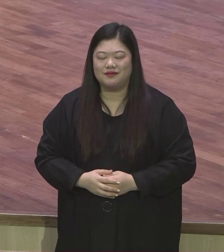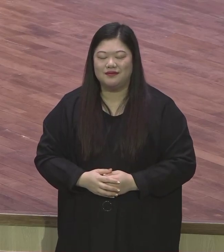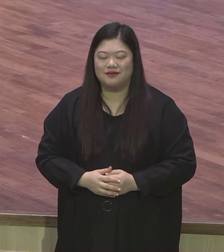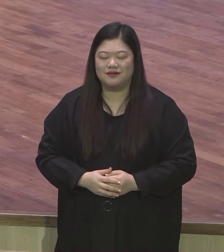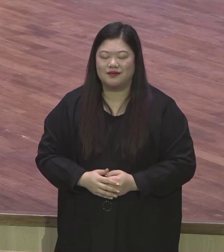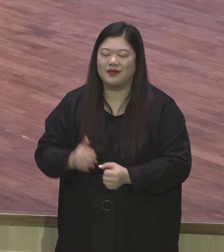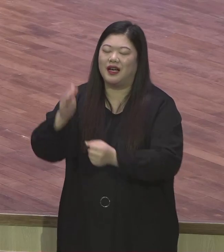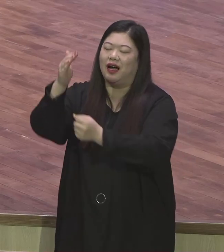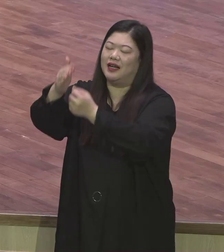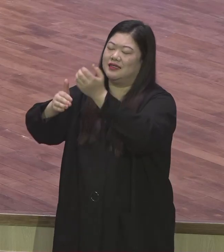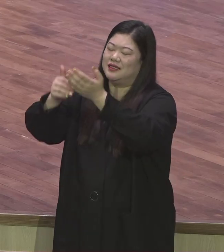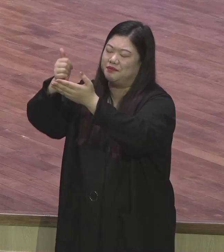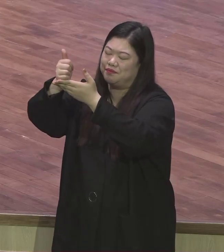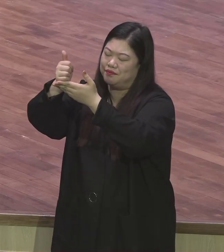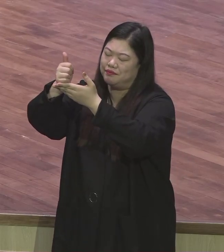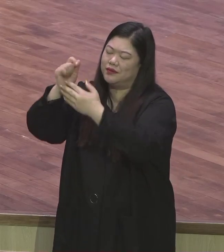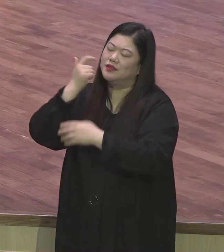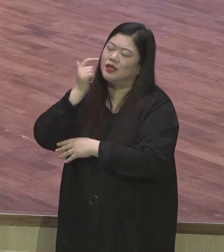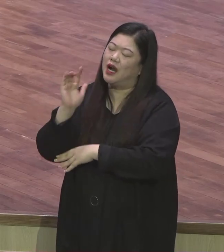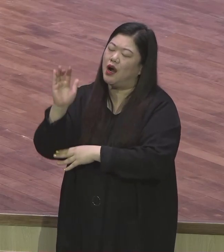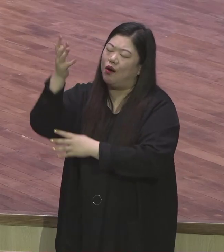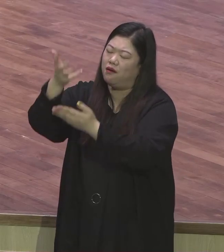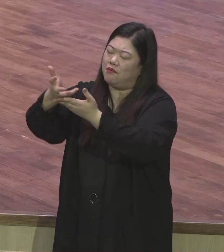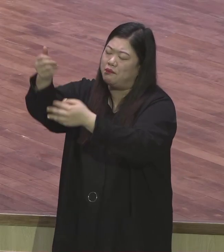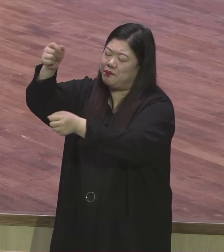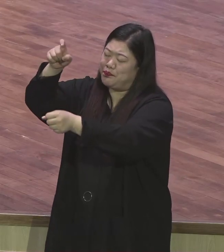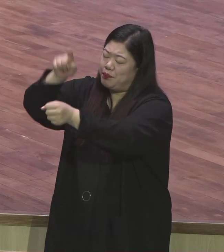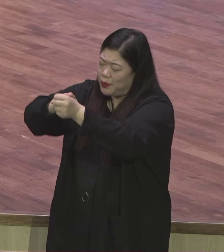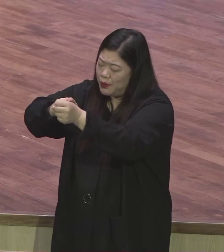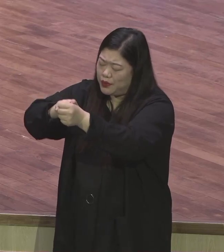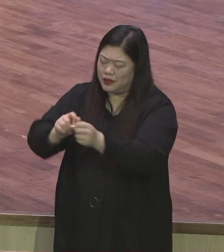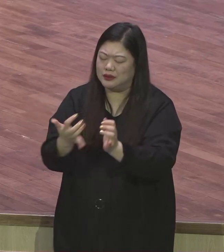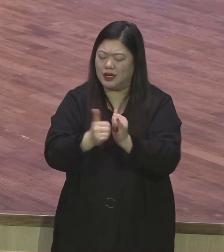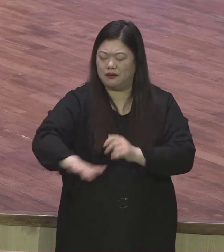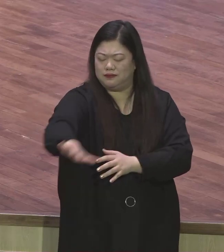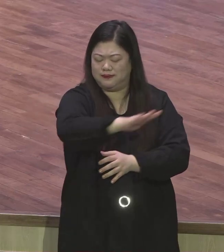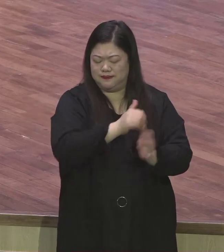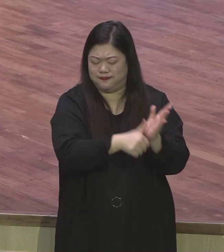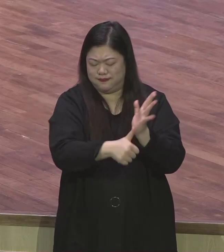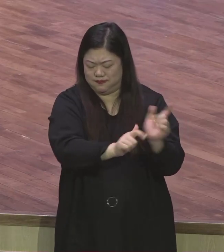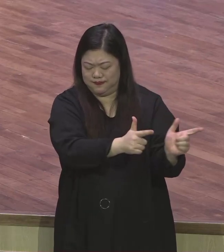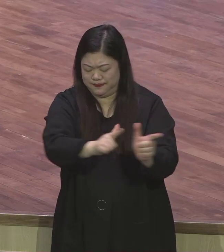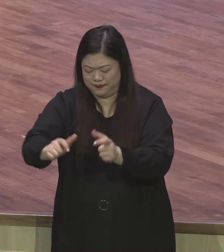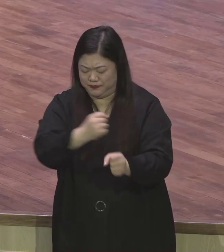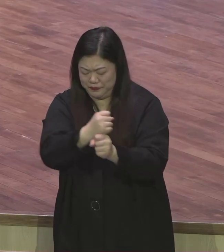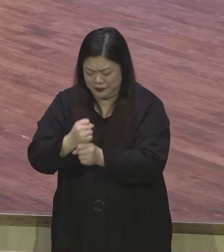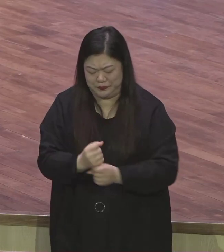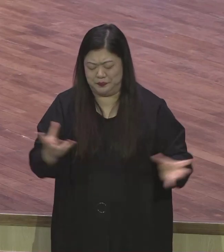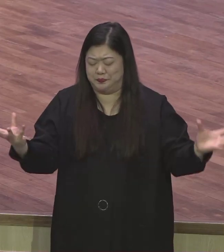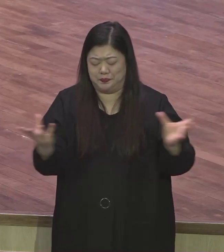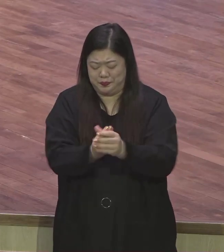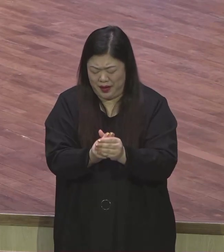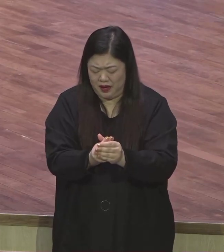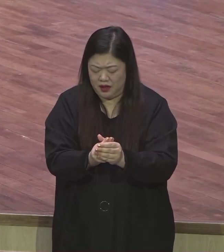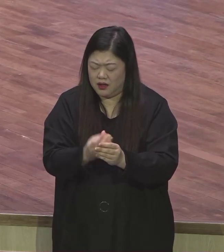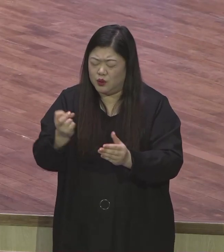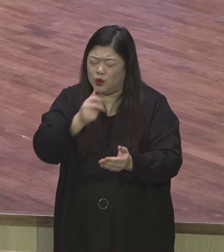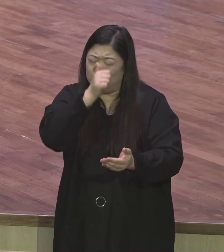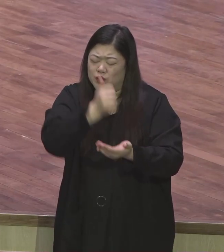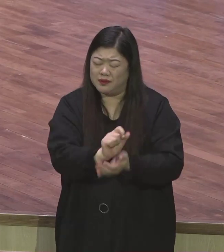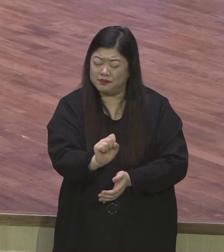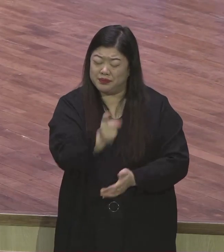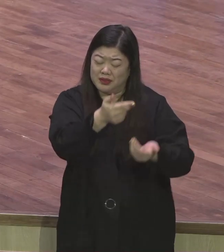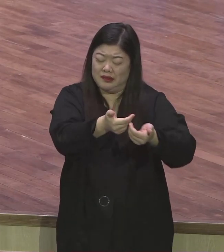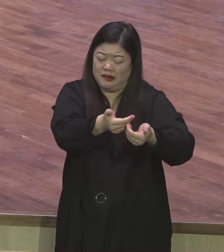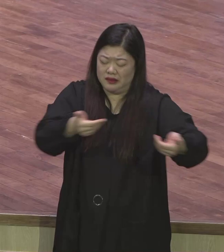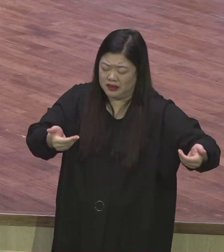하나님 영광 받으시기 위하여 만물을 창조하시고 우리로 하여금 영광을 받으시기 위해 독생자를 보내셔서